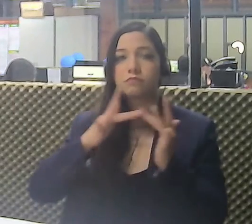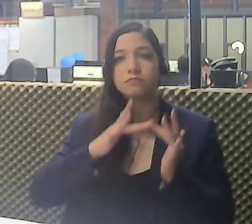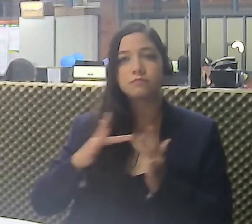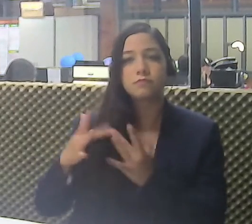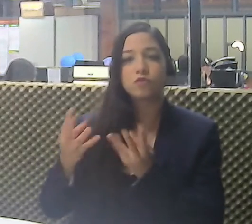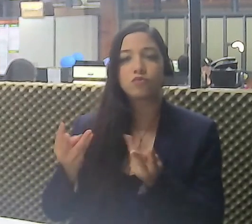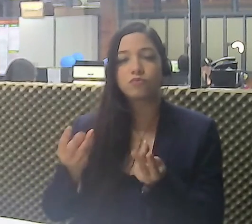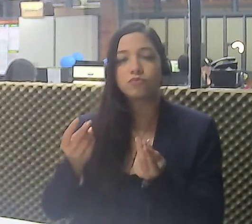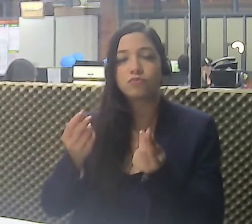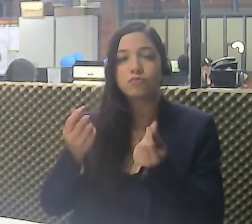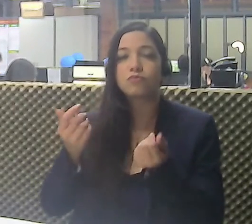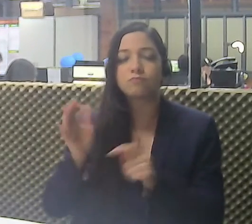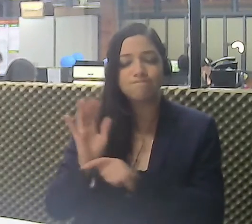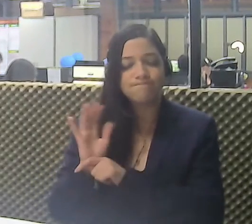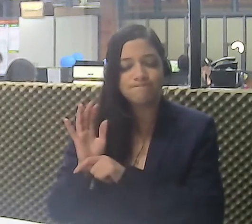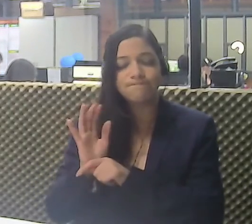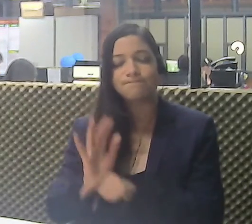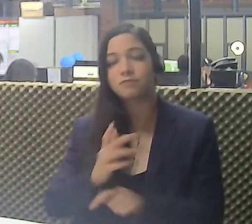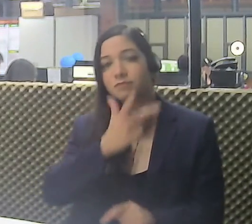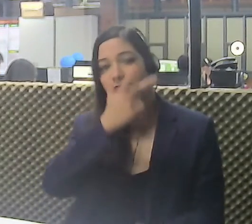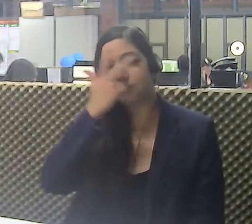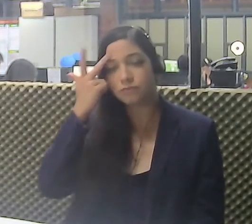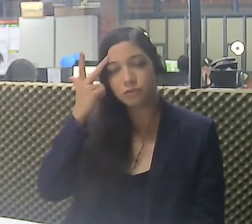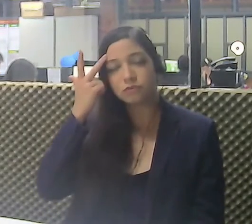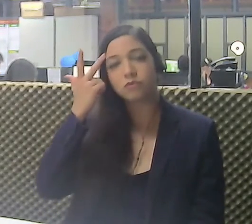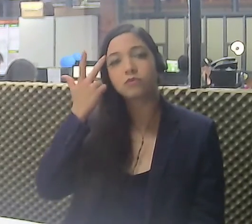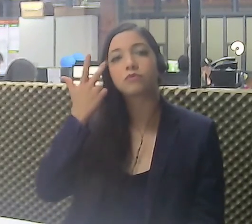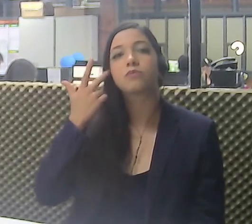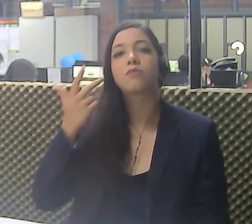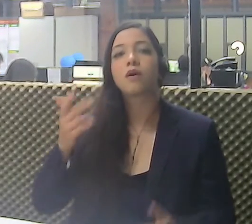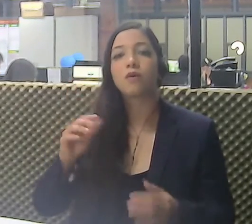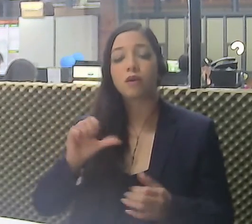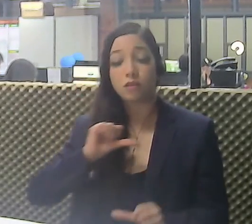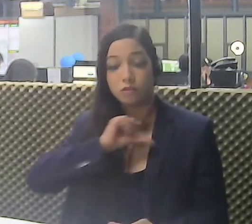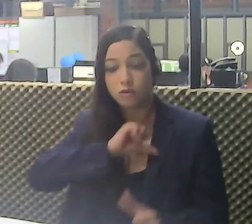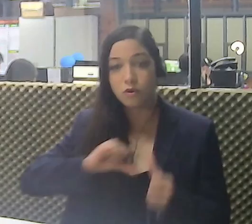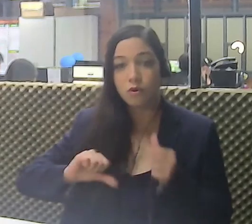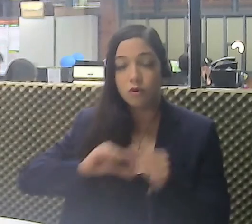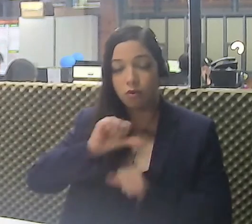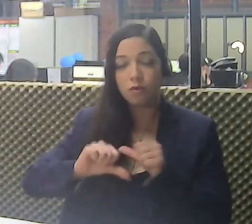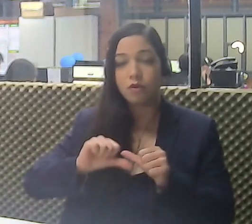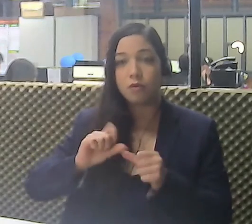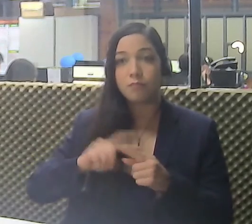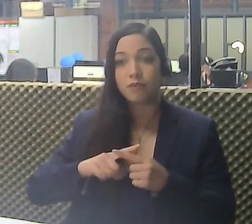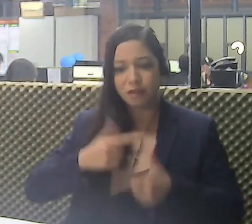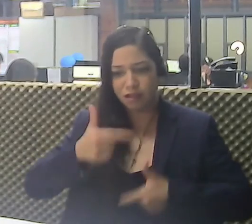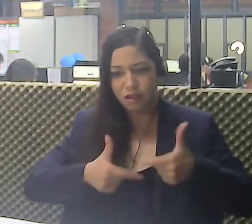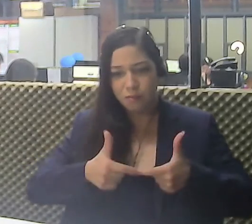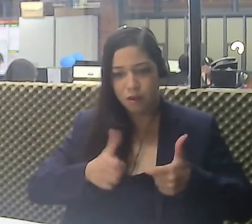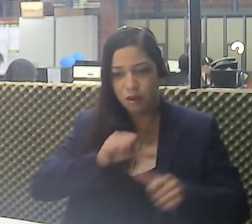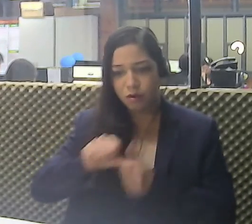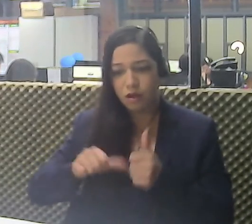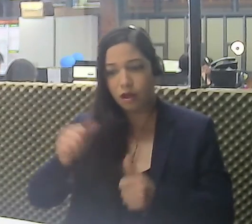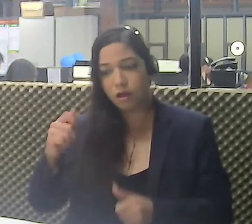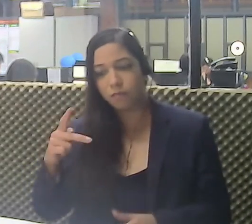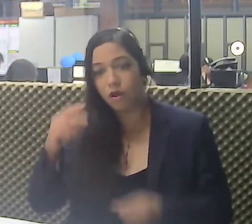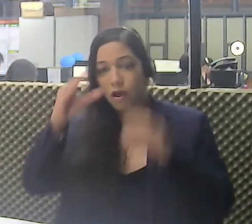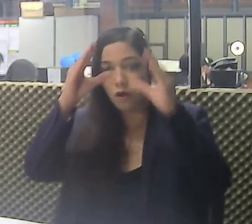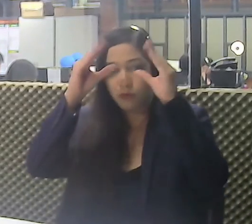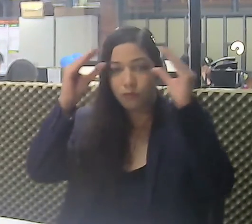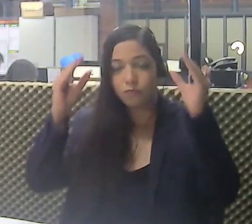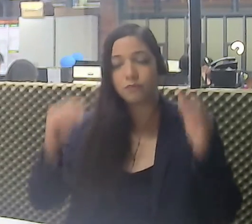é muito rico, né? Ajuda demais as pessoas a fazerem esse momento de transição, né? Da vida ativa para a vida da aposentadoria com mais